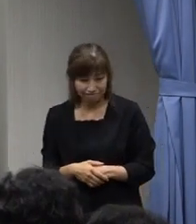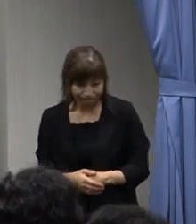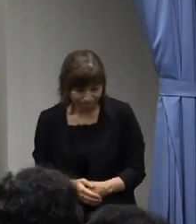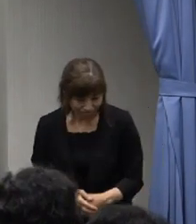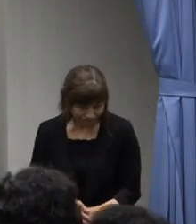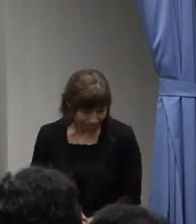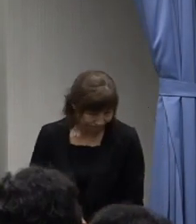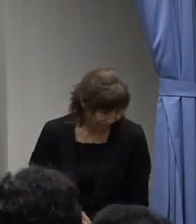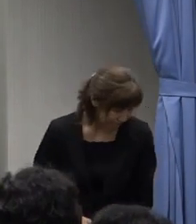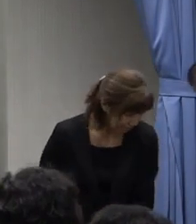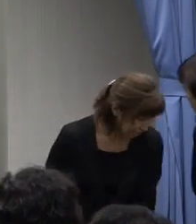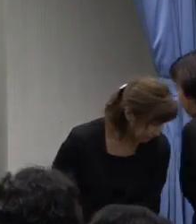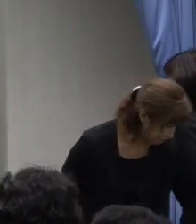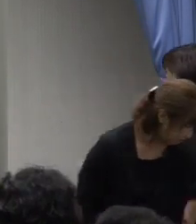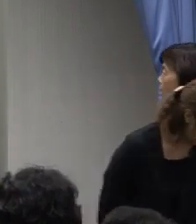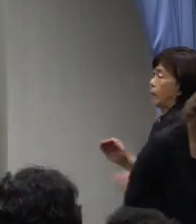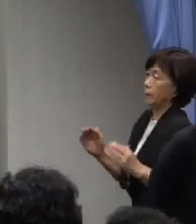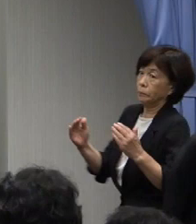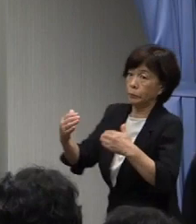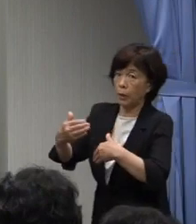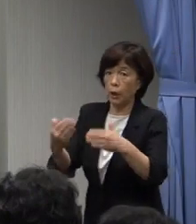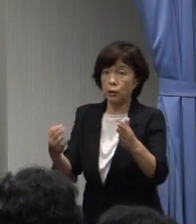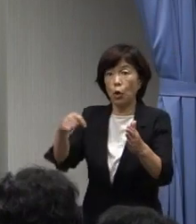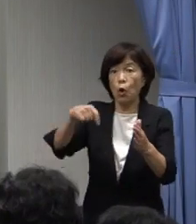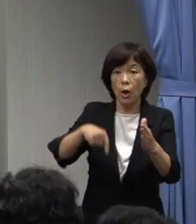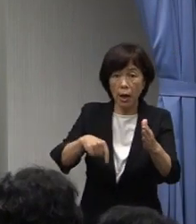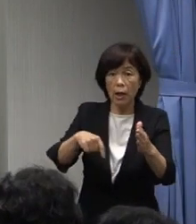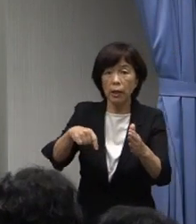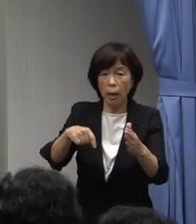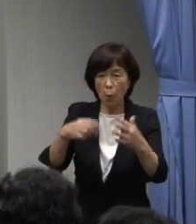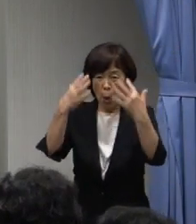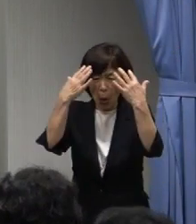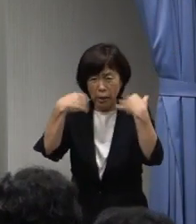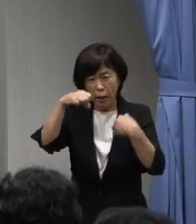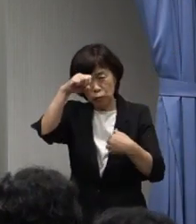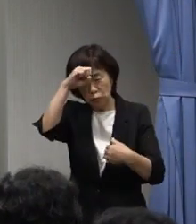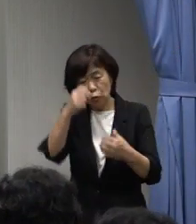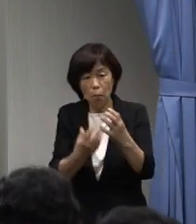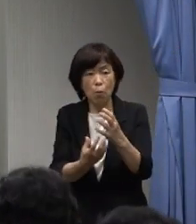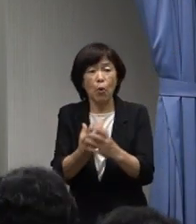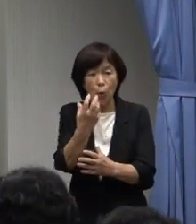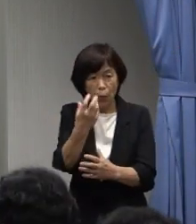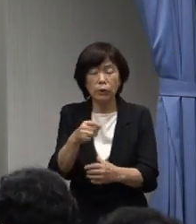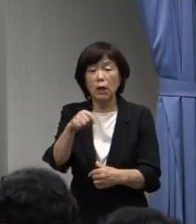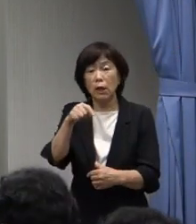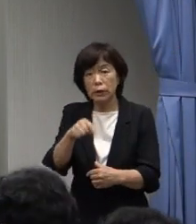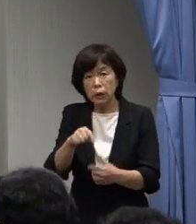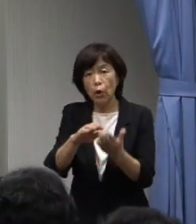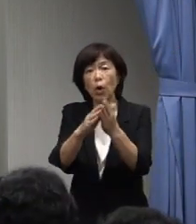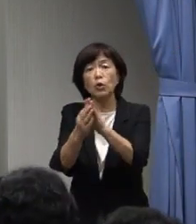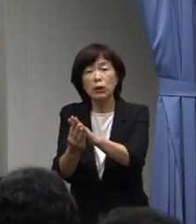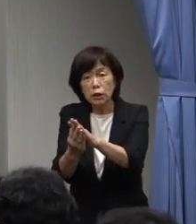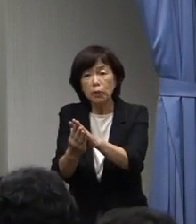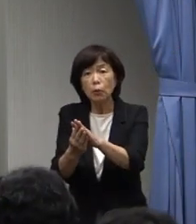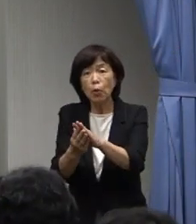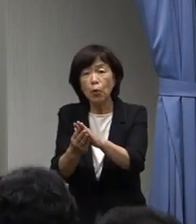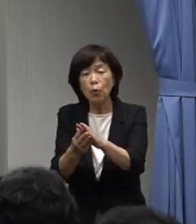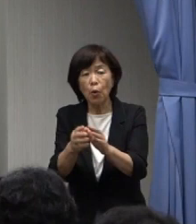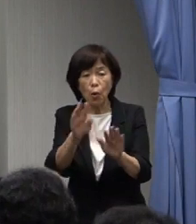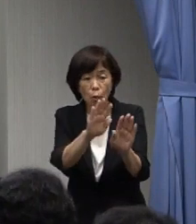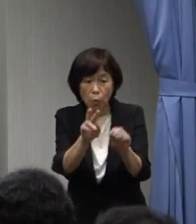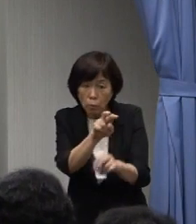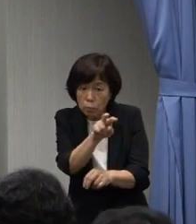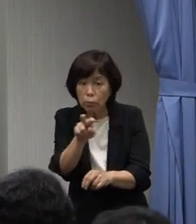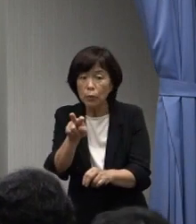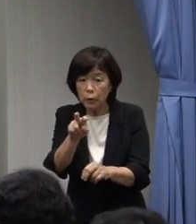ですね、住居内も含めて室内でも多く発生します。で、室内のでの熱中症の死亡事例のうち9割